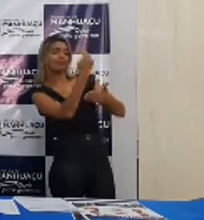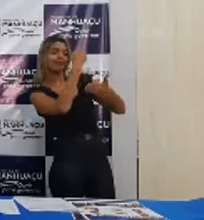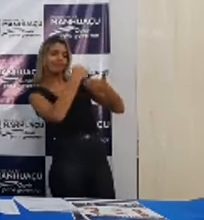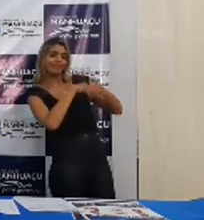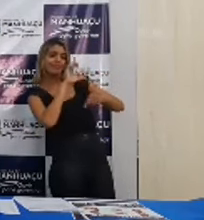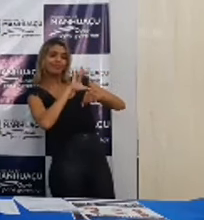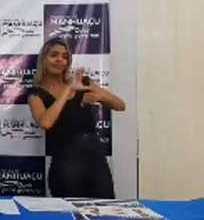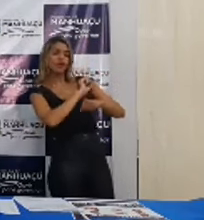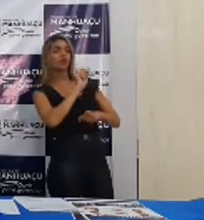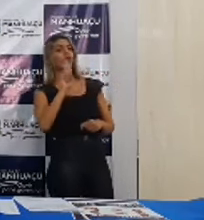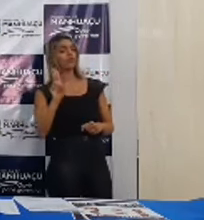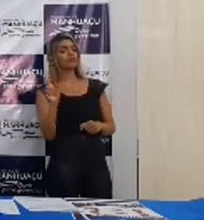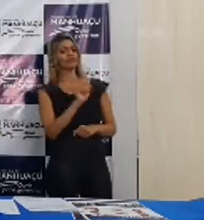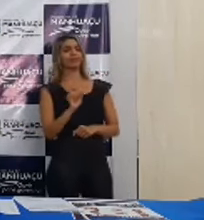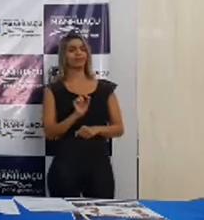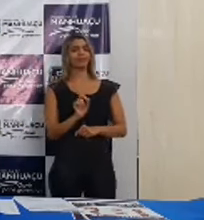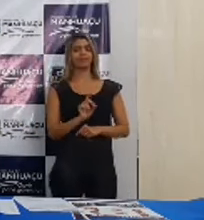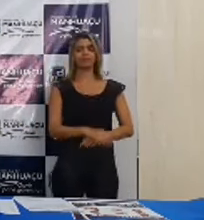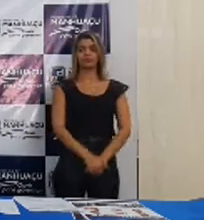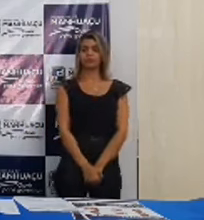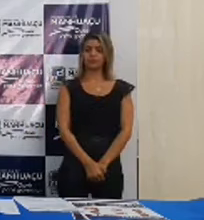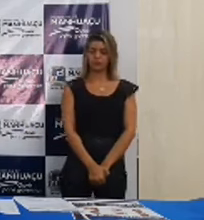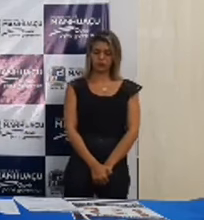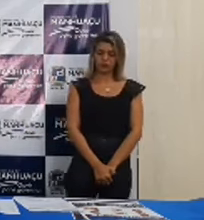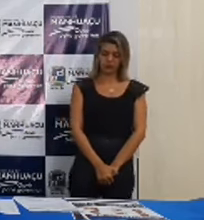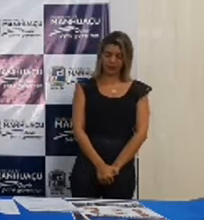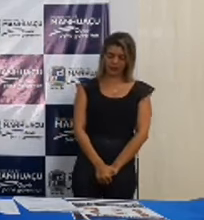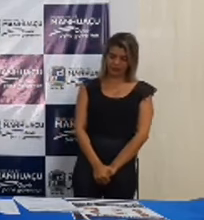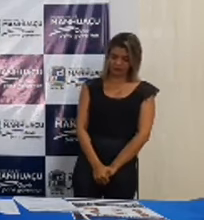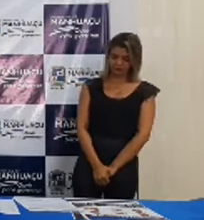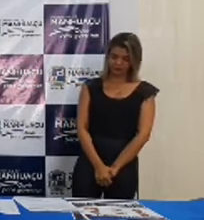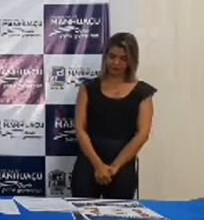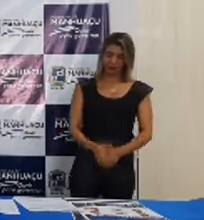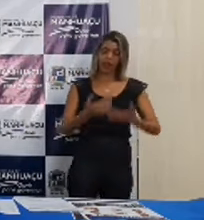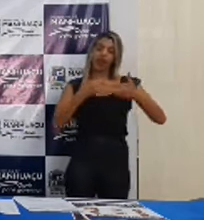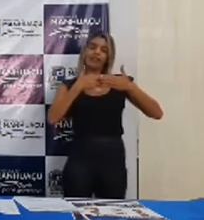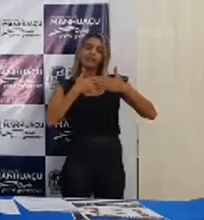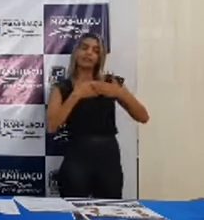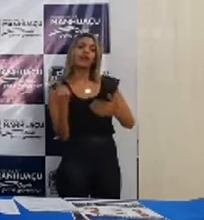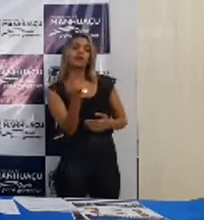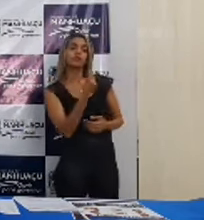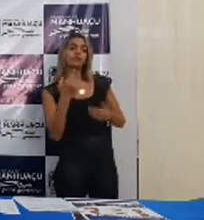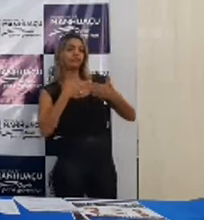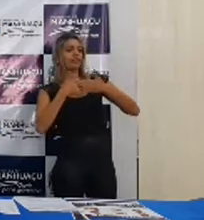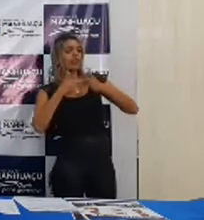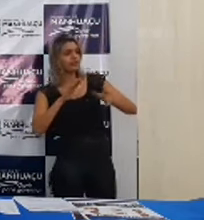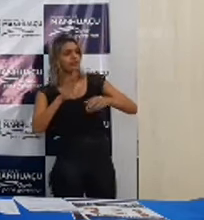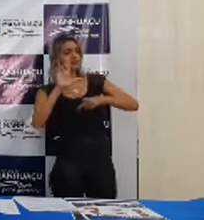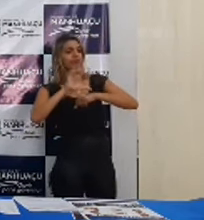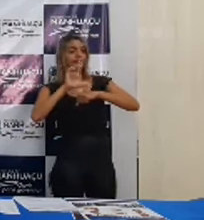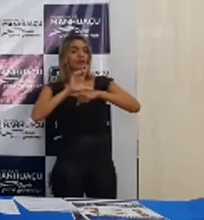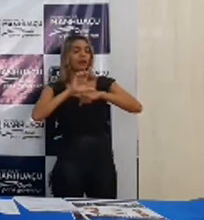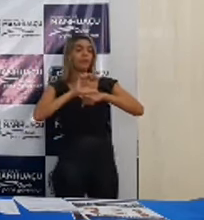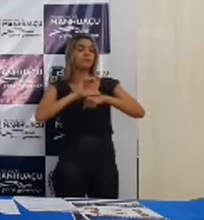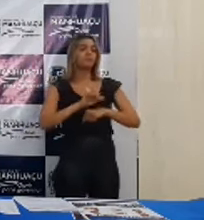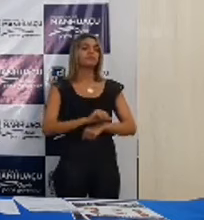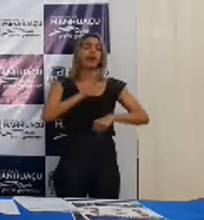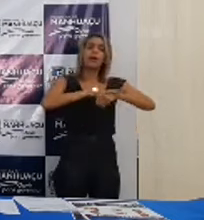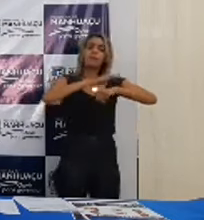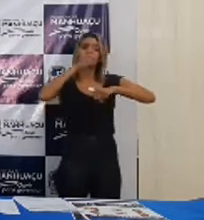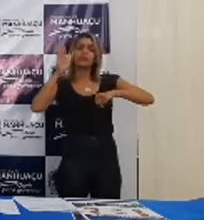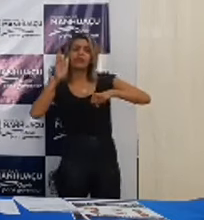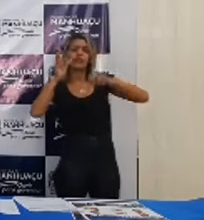acontecer? O objetivo da proposta do comitê é abrir o comércio da forma de uso de máscara. Agora, quanto à